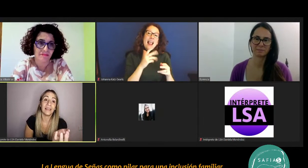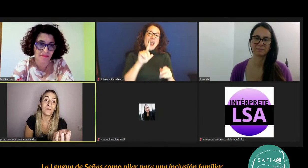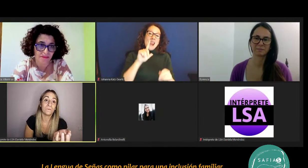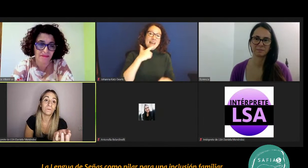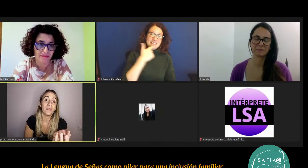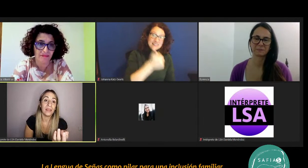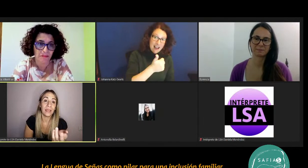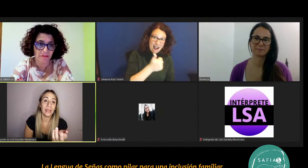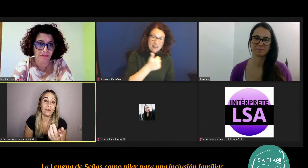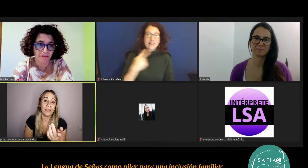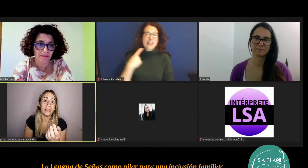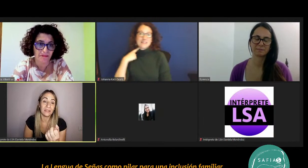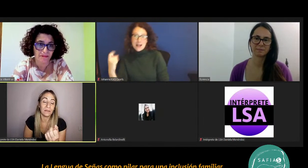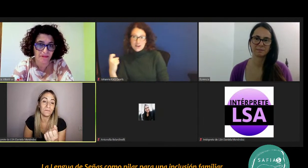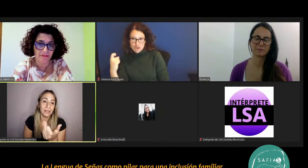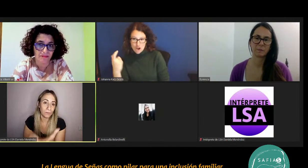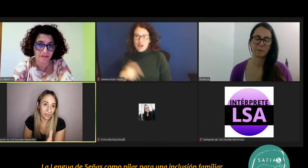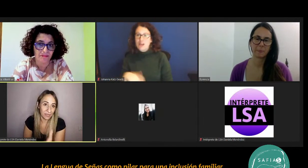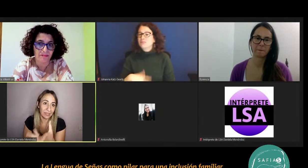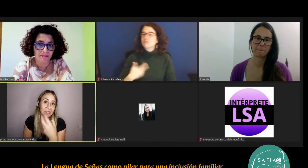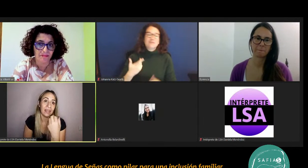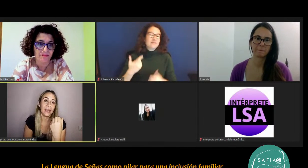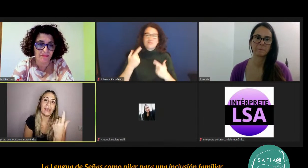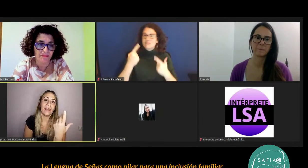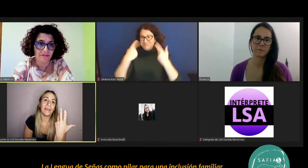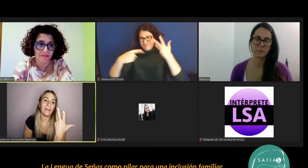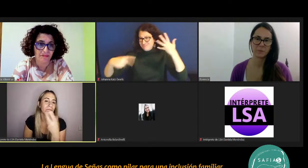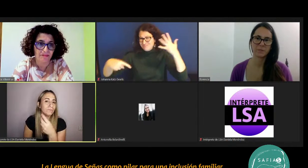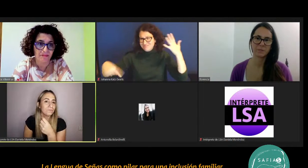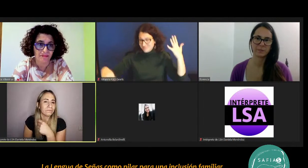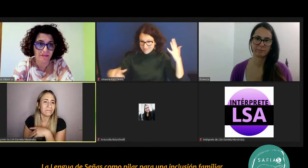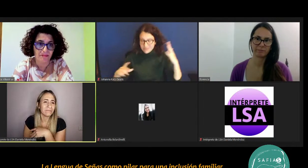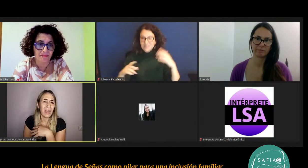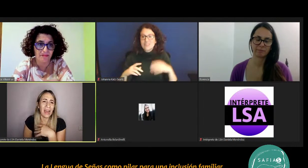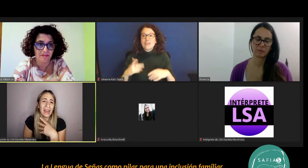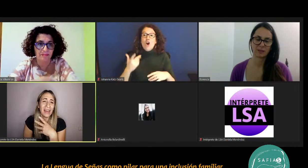sean, que sean bilingüistas.